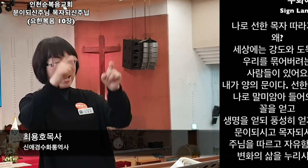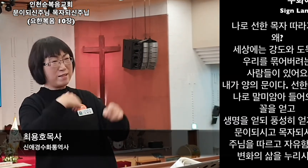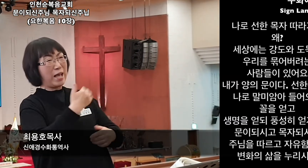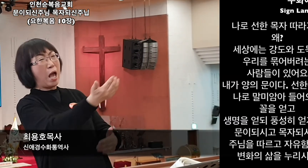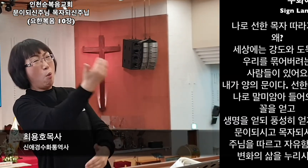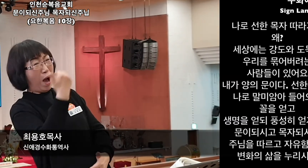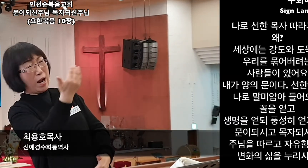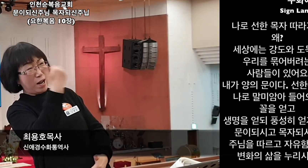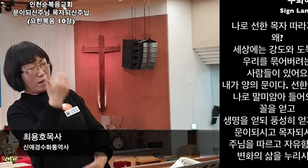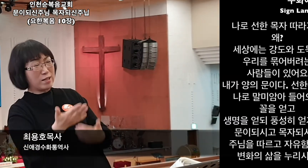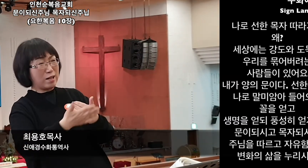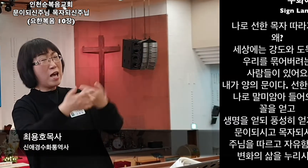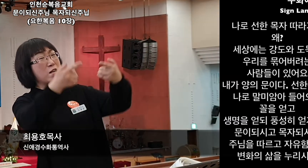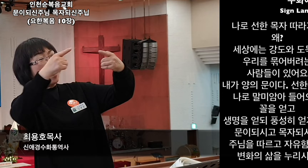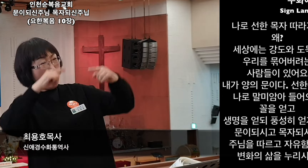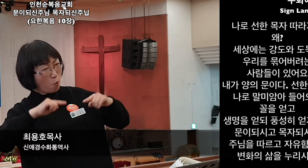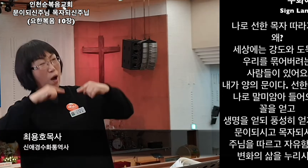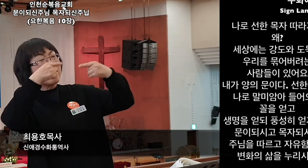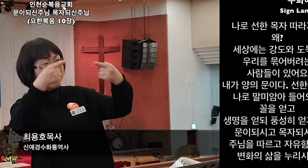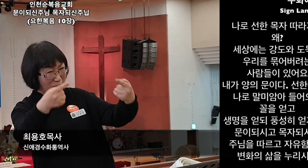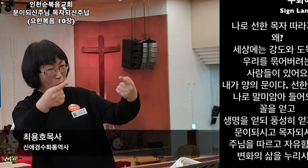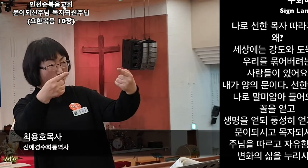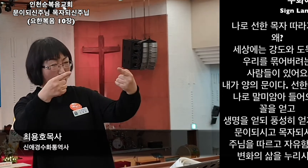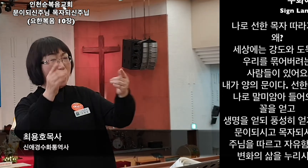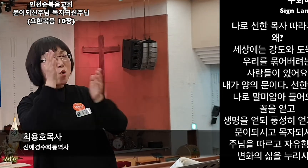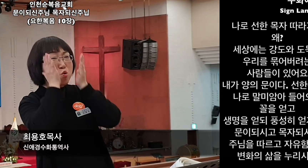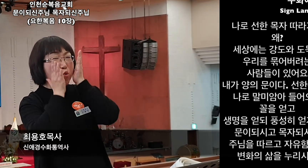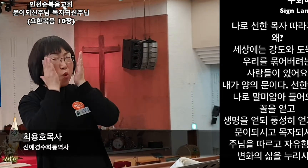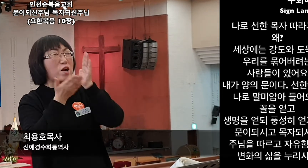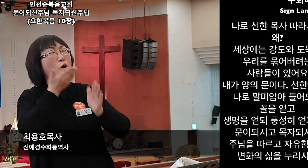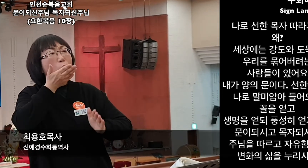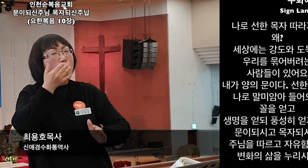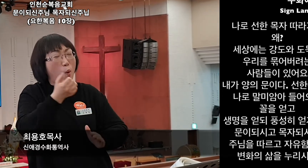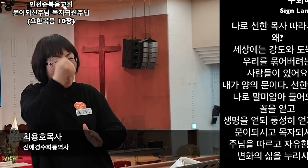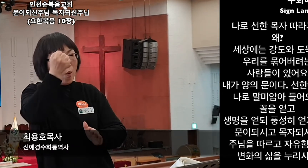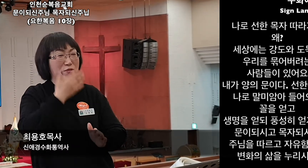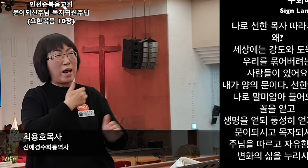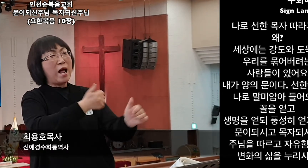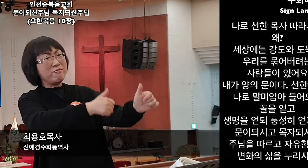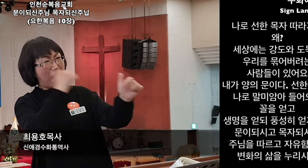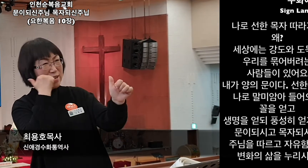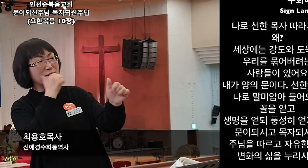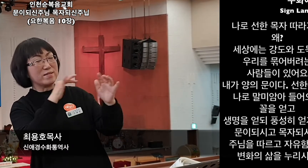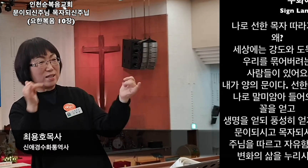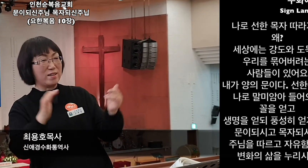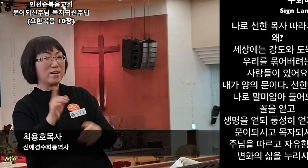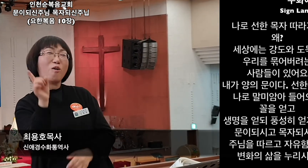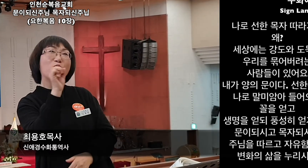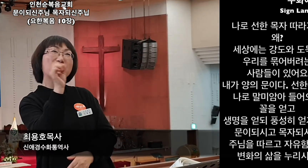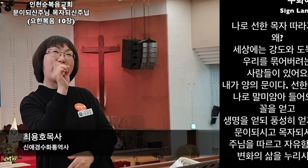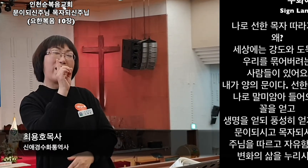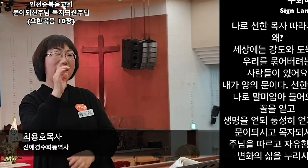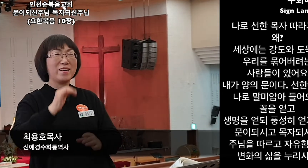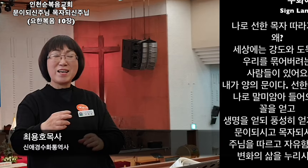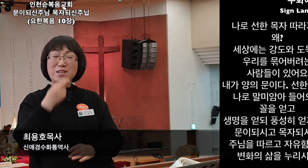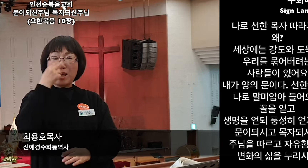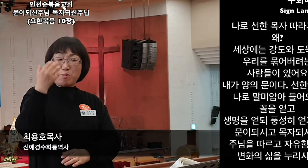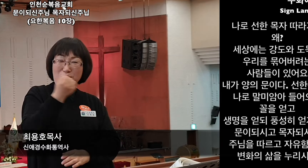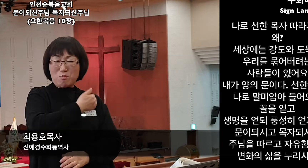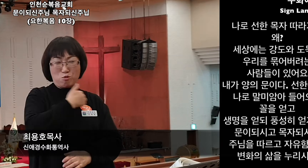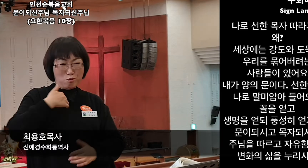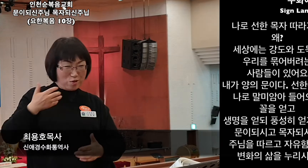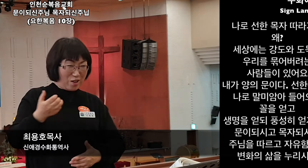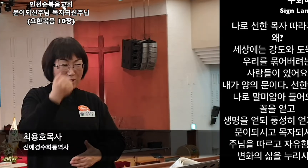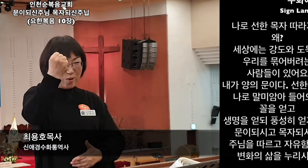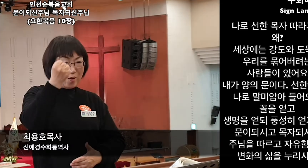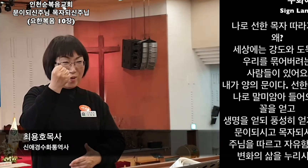나에게로 말미암아 들어오고, 나에게로 말미암아 들어오고 나가며 꼴을 얻고, 나를 따르는 자들은 어떻게 된다고요? 생명을 얻되